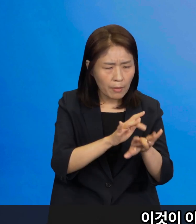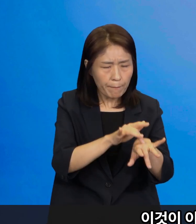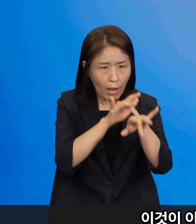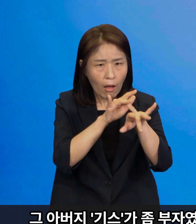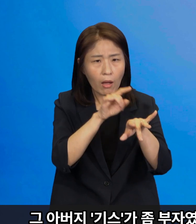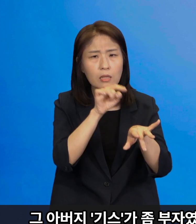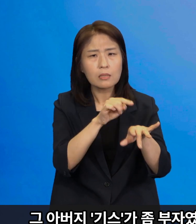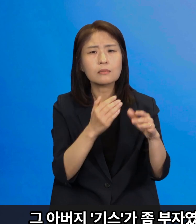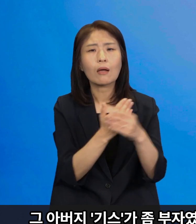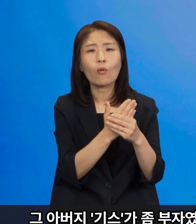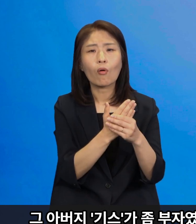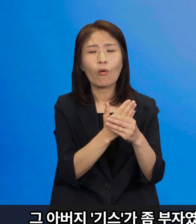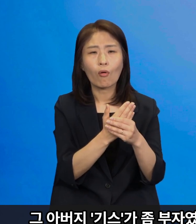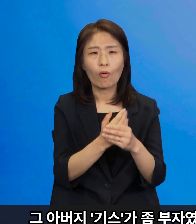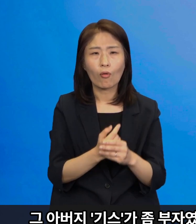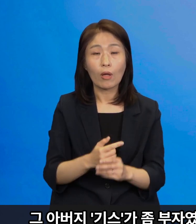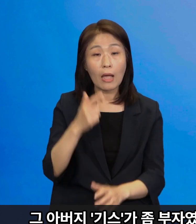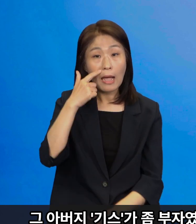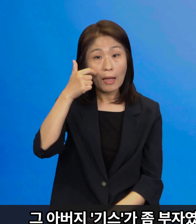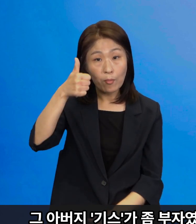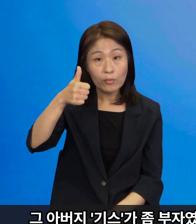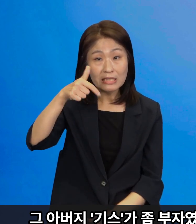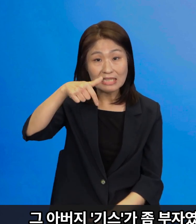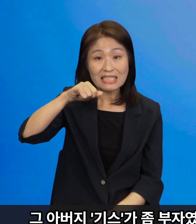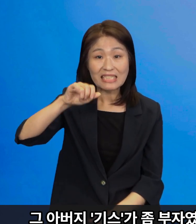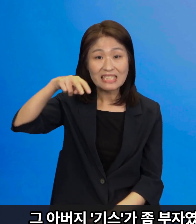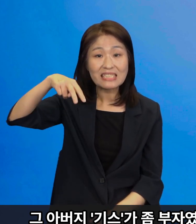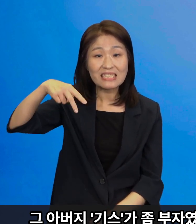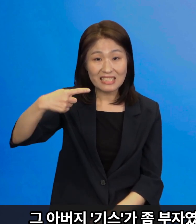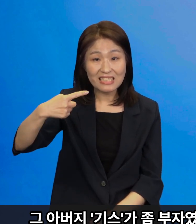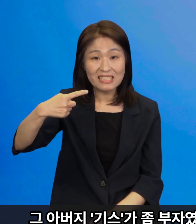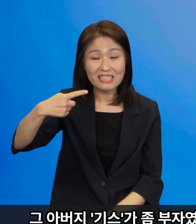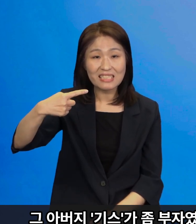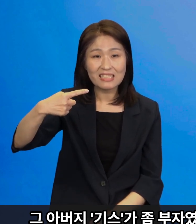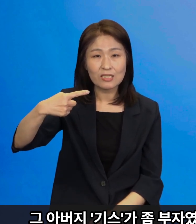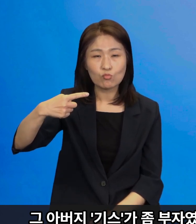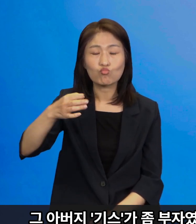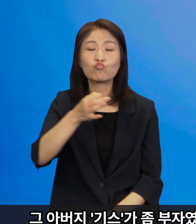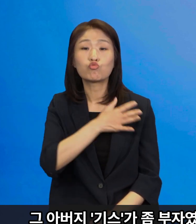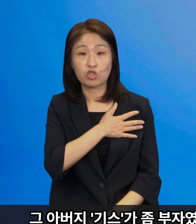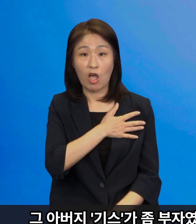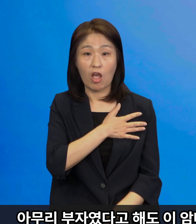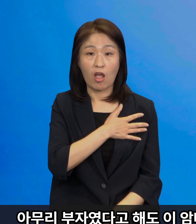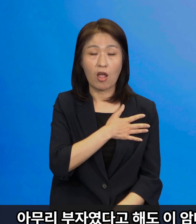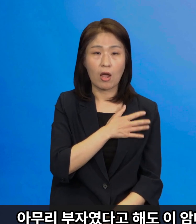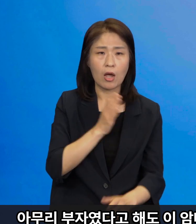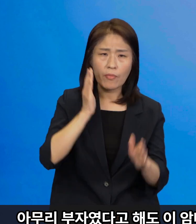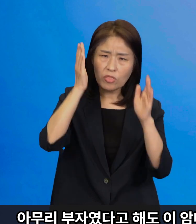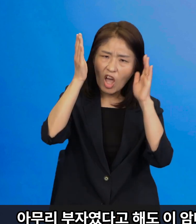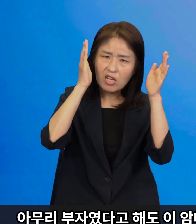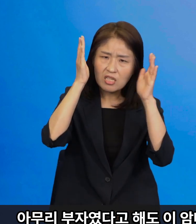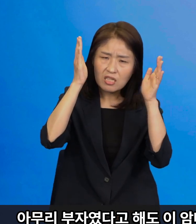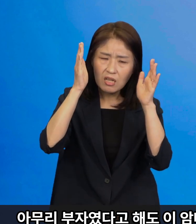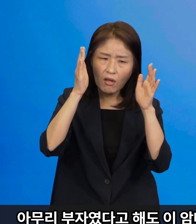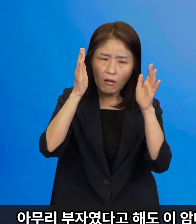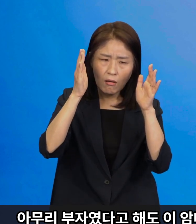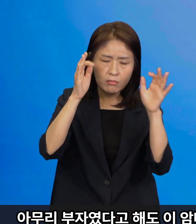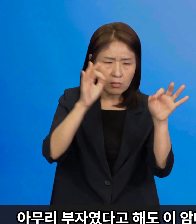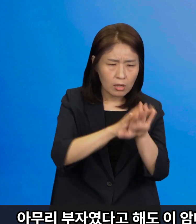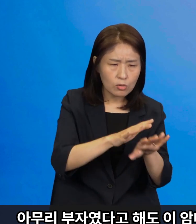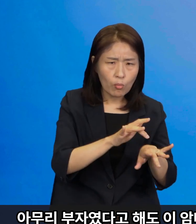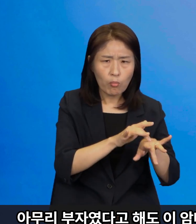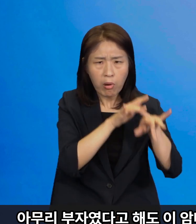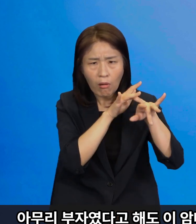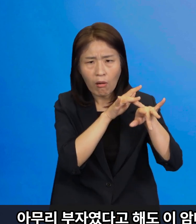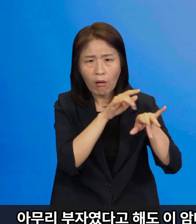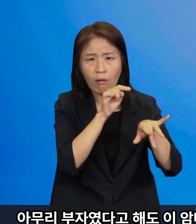발단이에요. 그 아버지 기스가 좀 부자였다고 했는데 암나귀들을 잃어버렸습니다. 아무리 부자였다고 해도